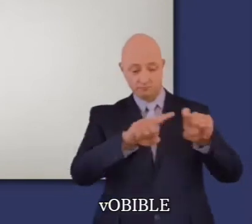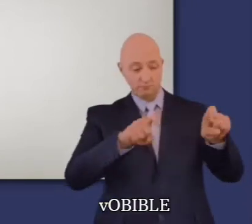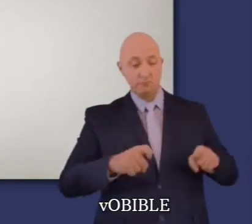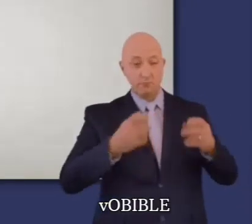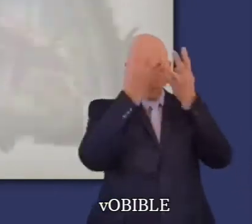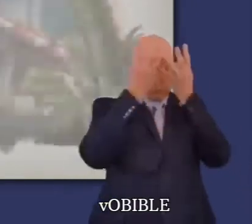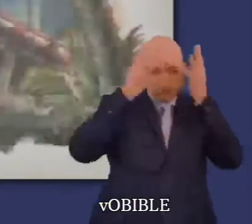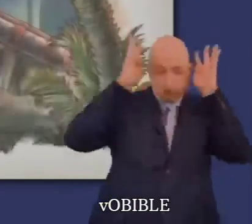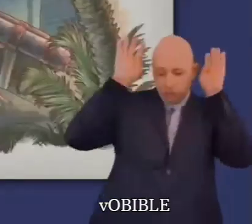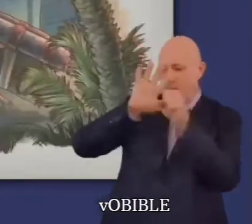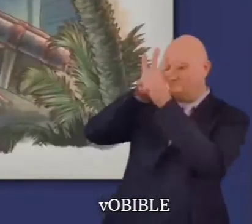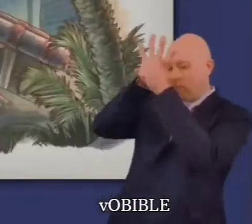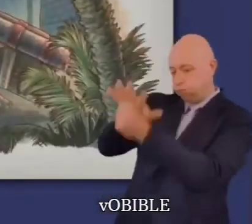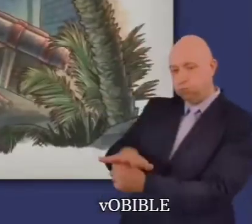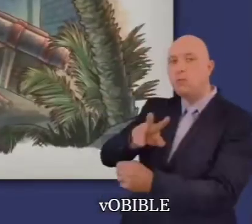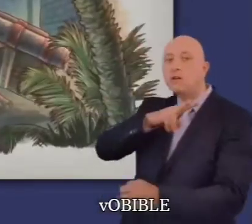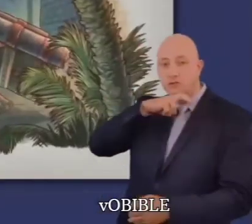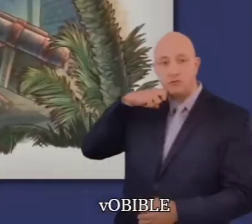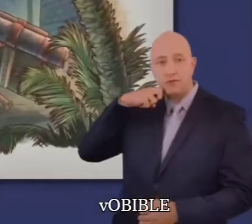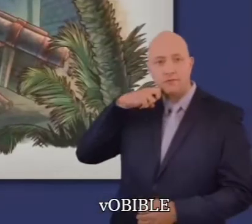l'oppression madianite.